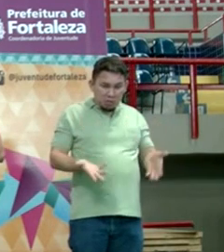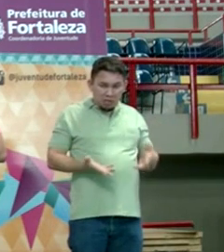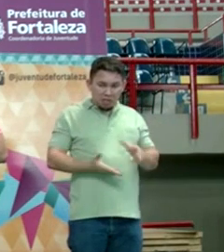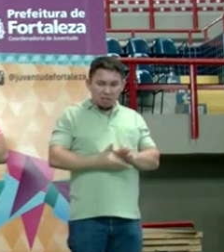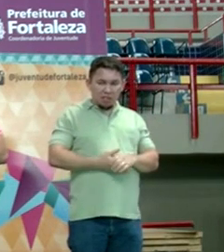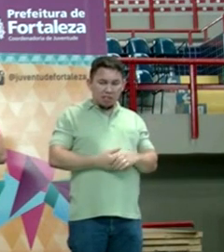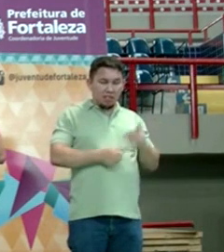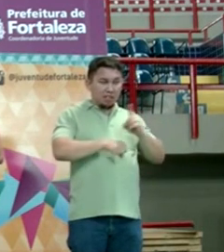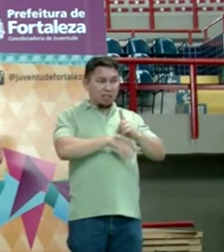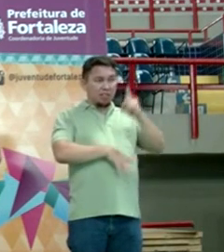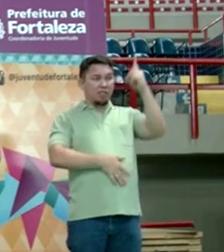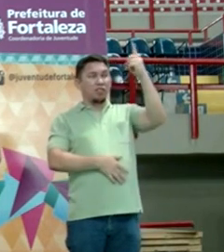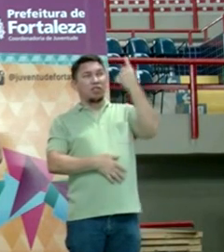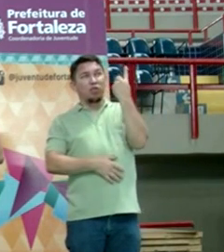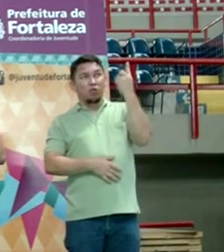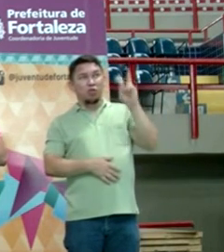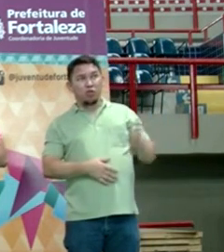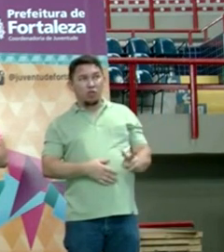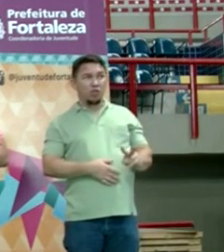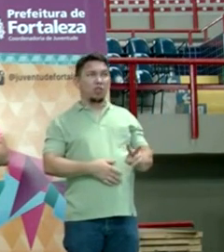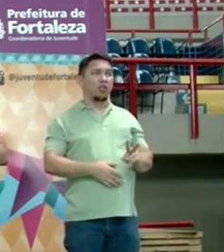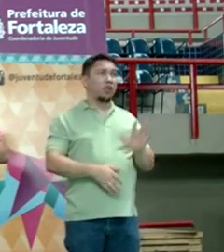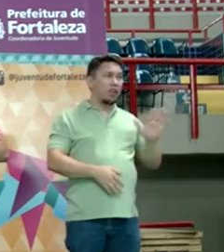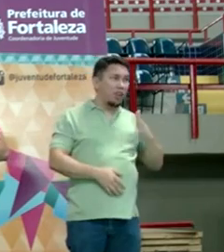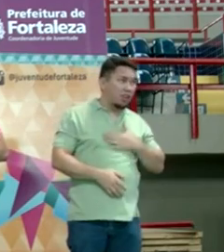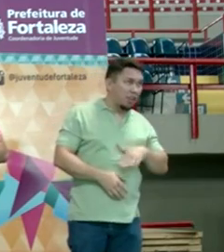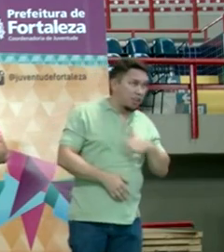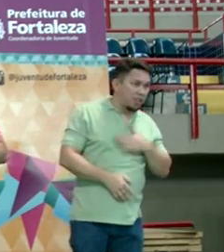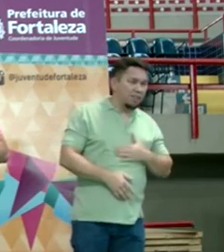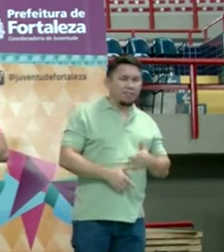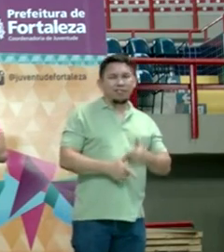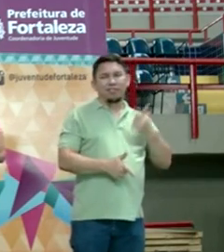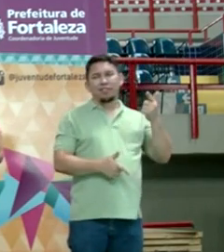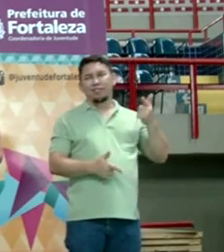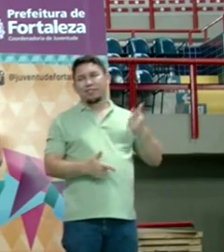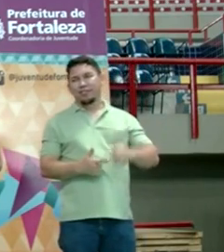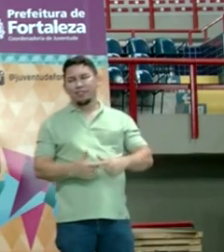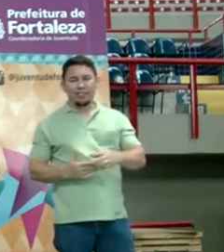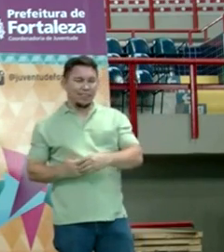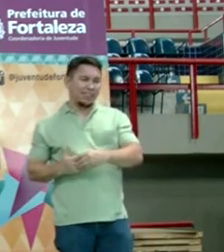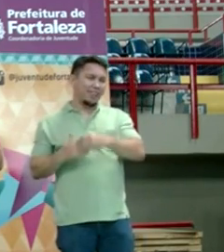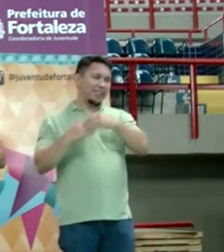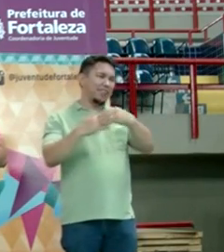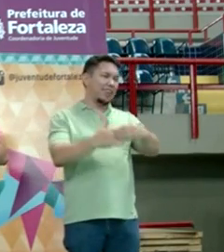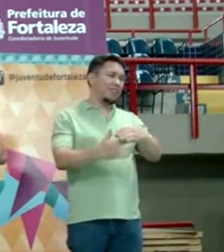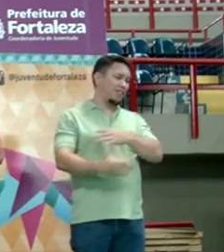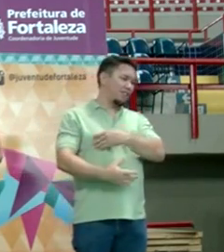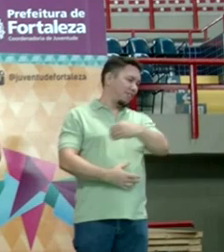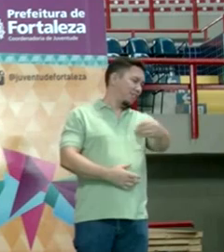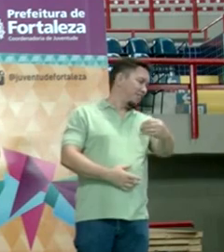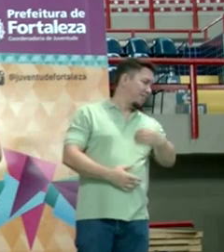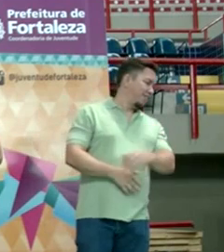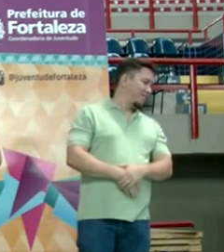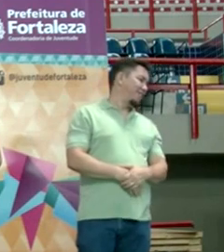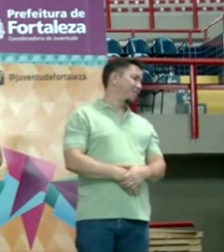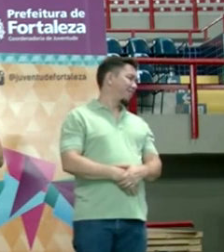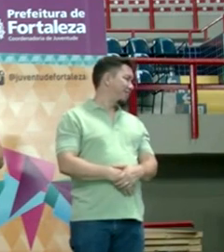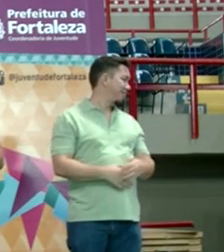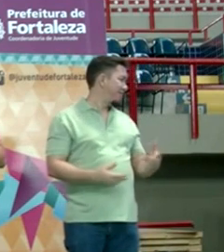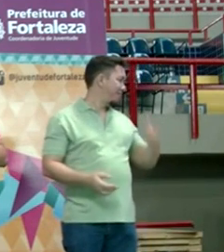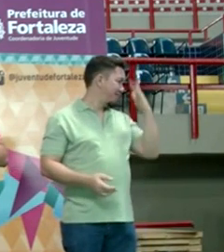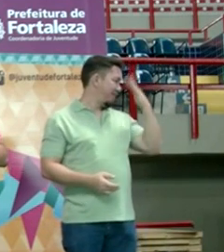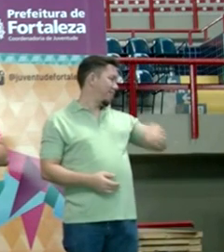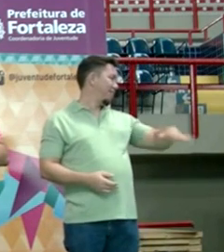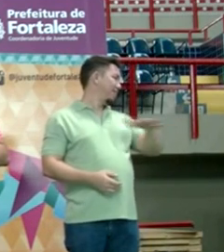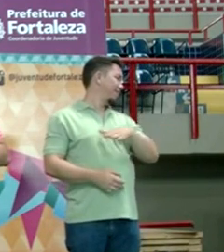Porque quem faz uma vez essas coisas, você diz, não, ele agora saquetou. Aí é que faz mesmo, ainda leva o filho. Leva o filho, leva o